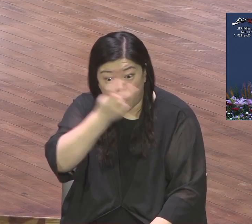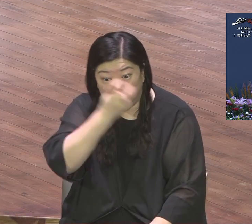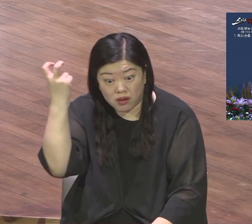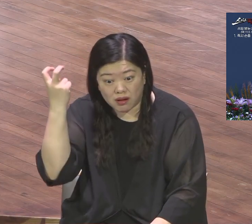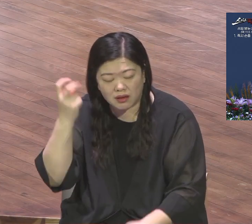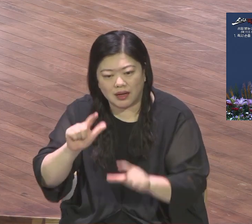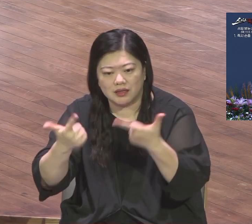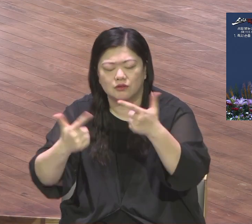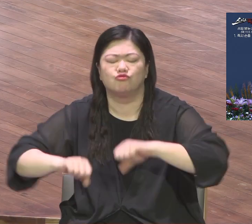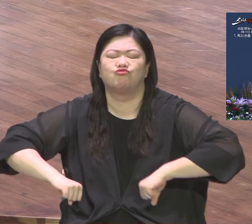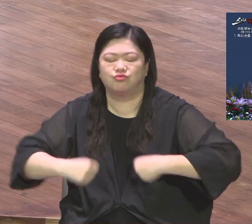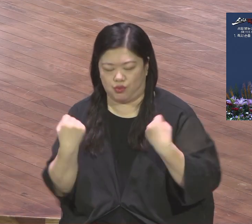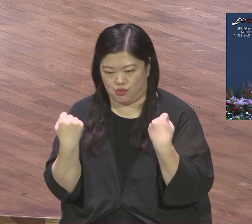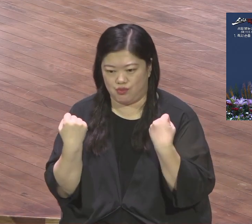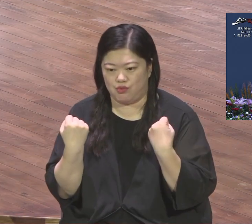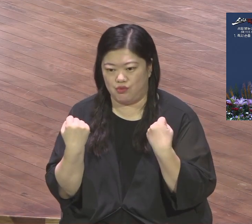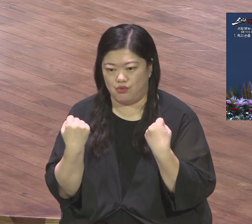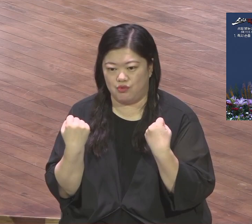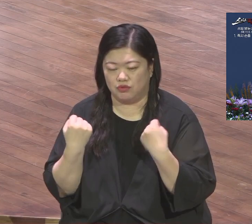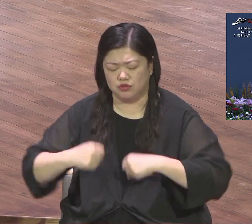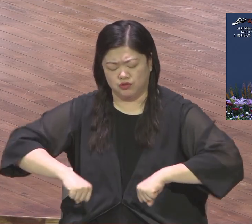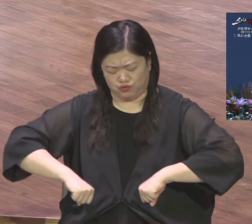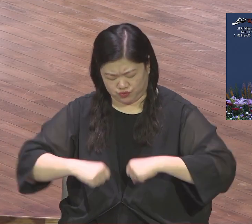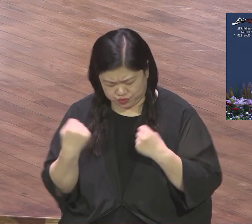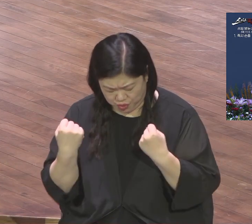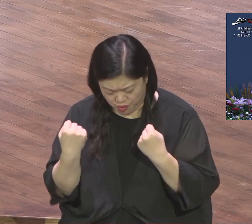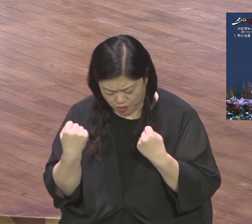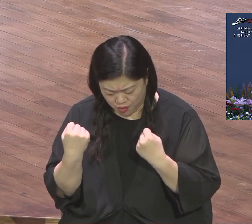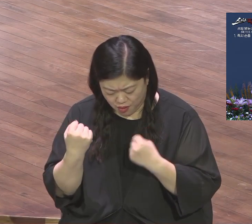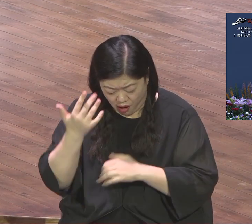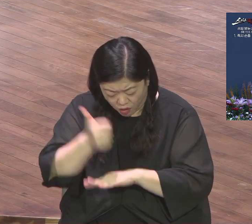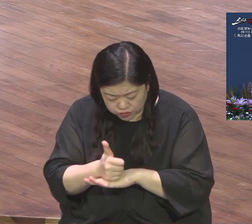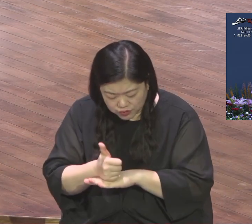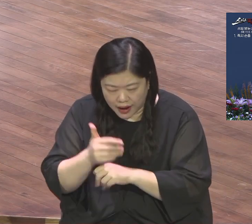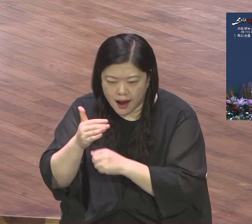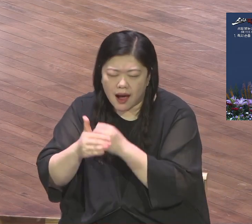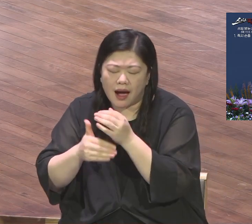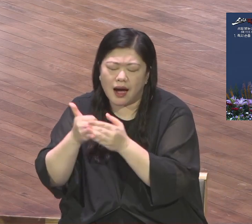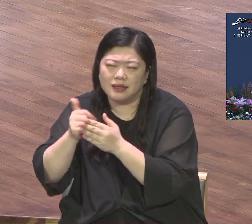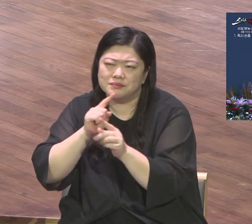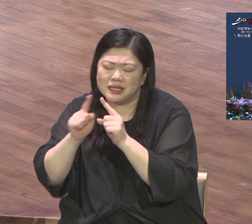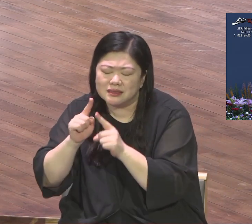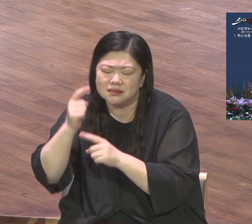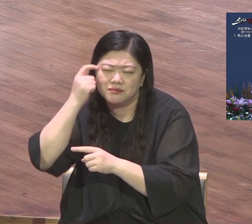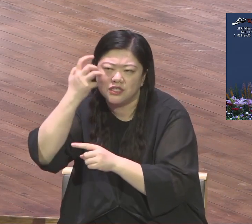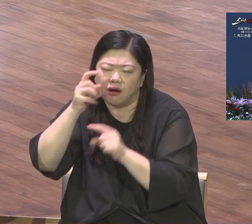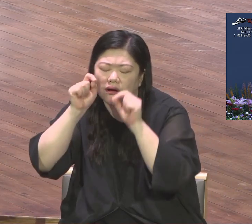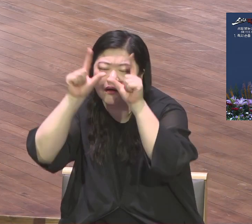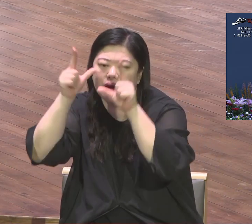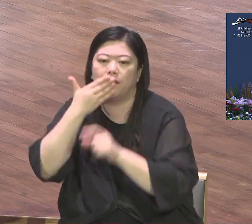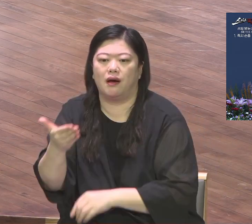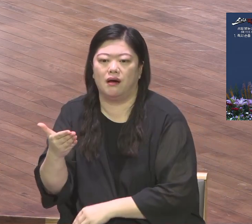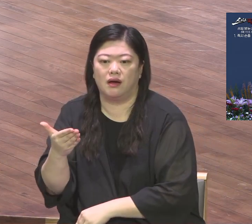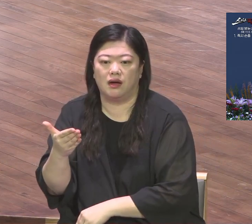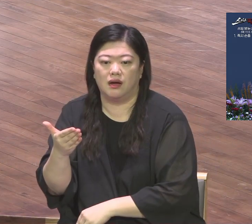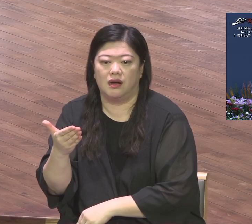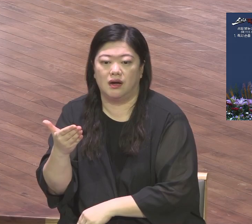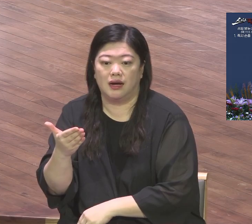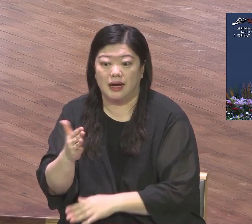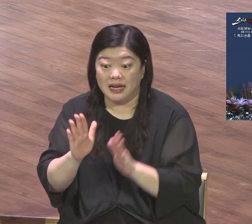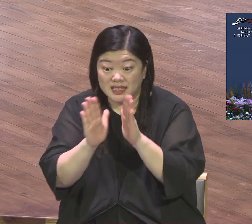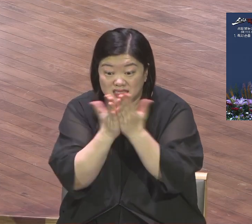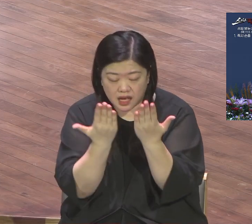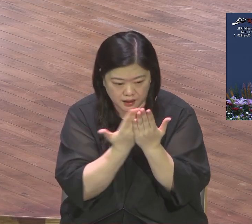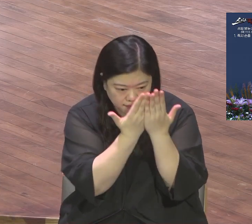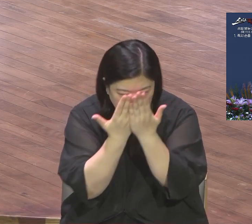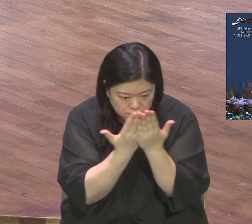앞에요 영적으로 정말 성장하는 황금률이 뭐냐? 머리가 아니에요. 지식이 아니에요.